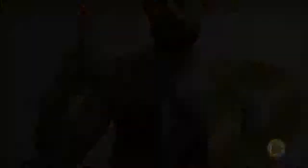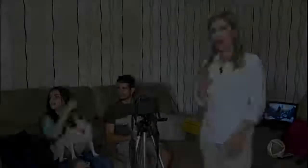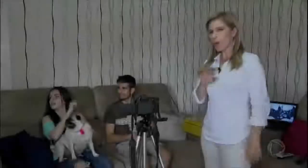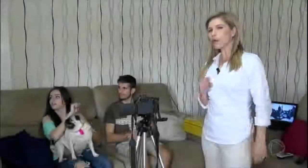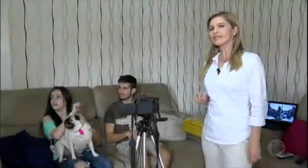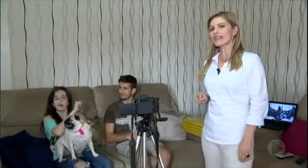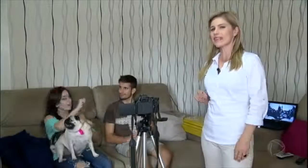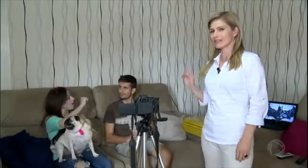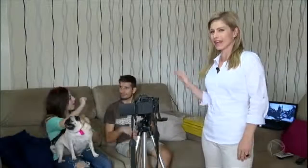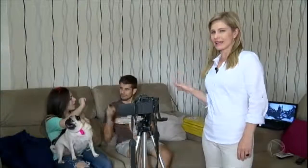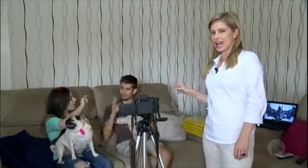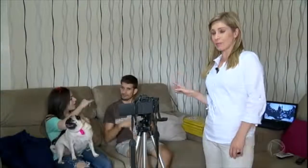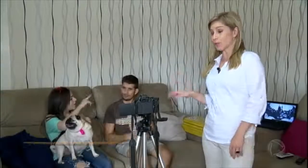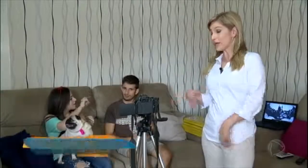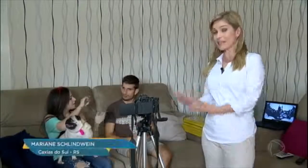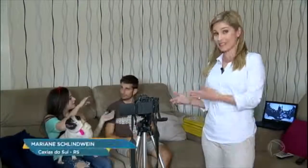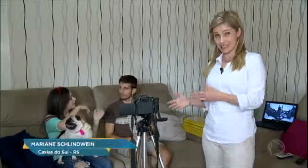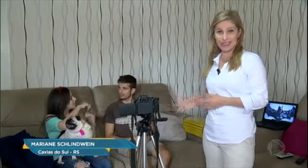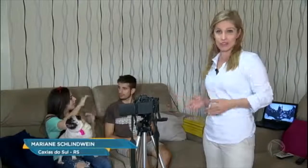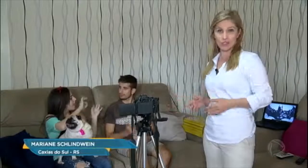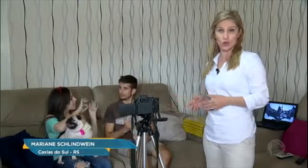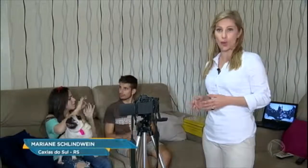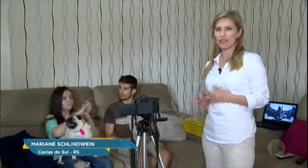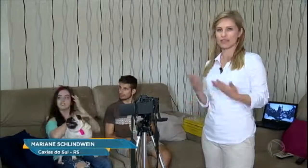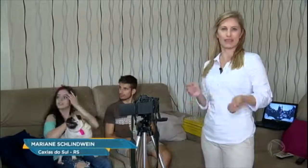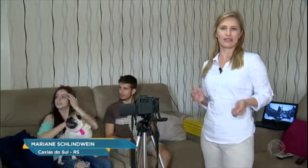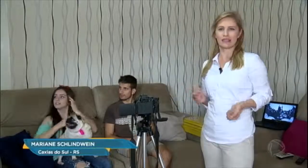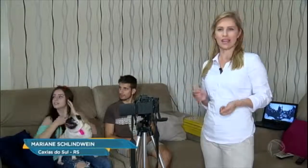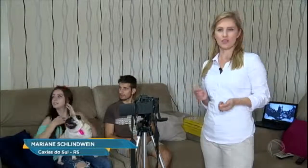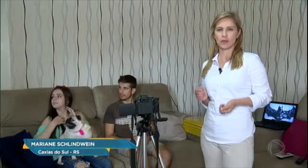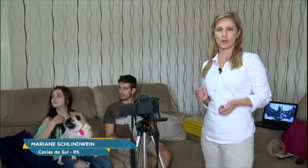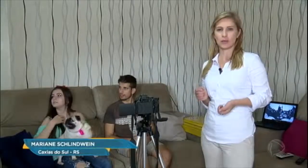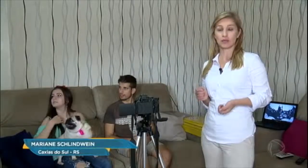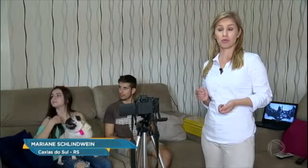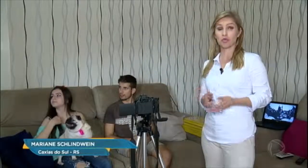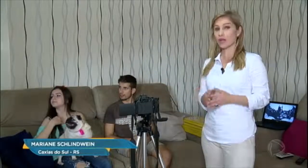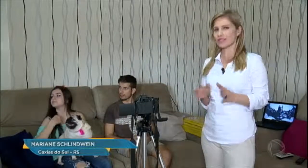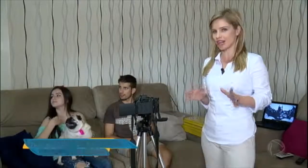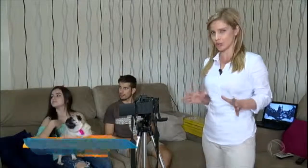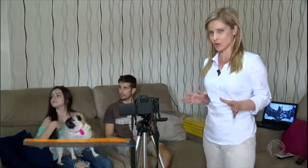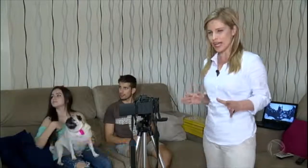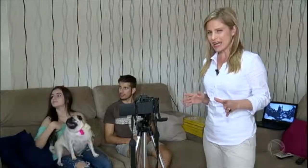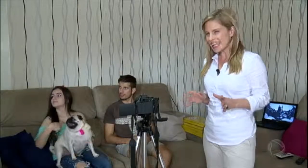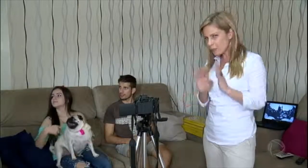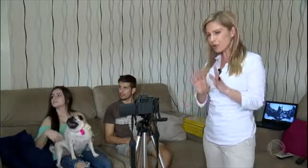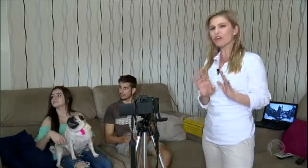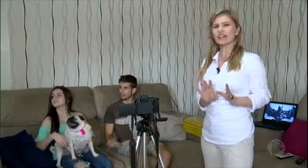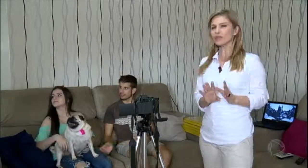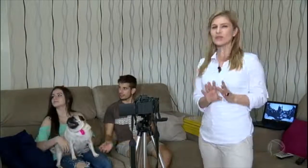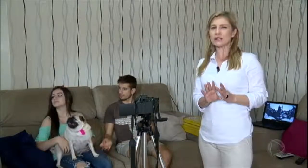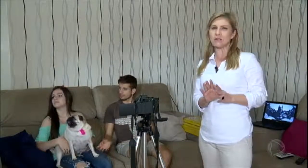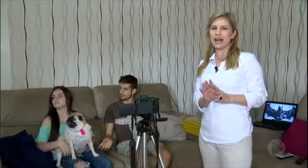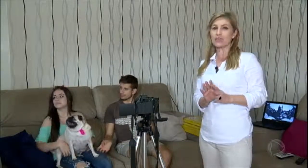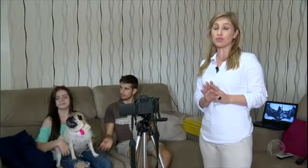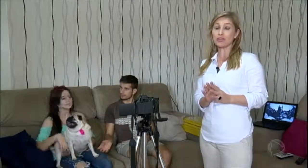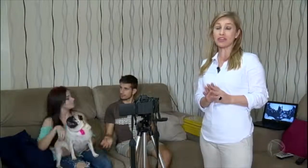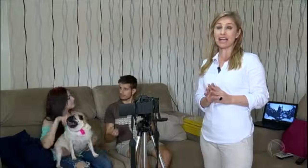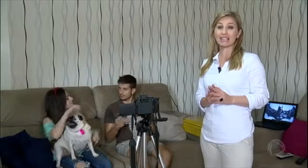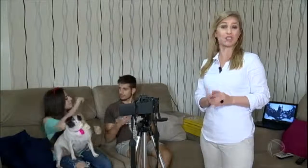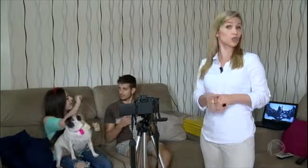O Andrei e a Tainá publicam essas gravações na internet há pelo menos dois anos. E aproveitam o espaço para falar de